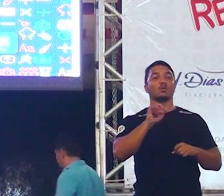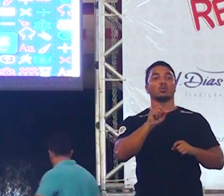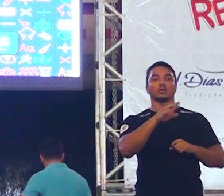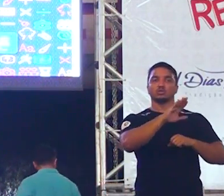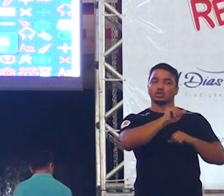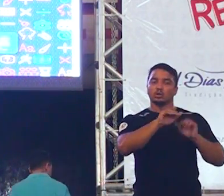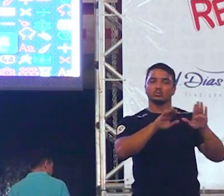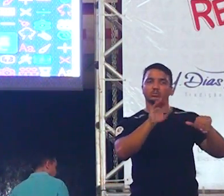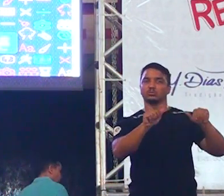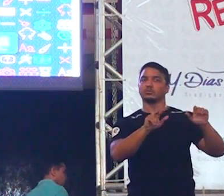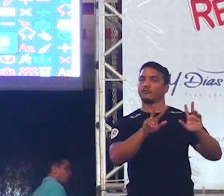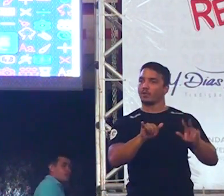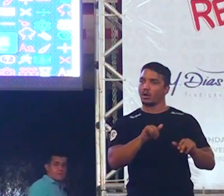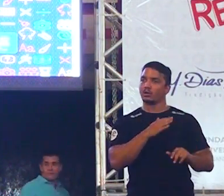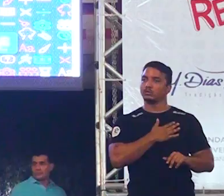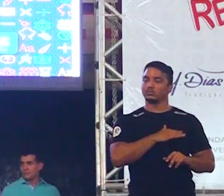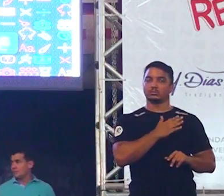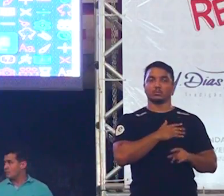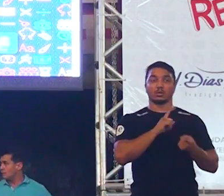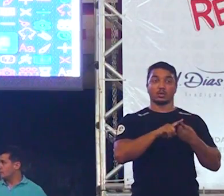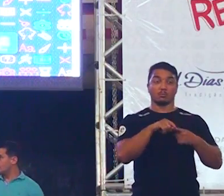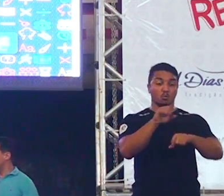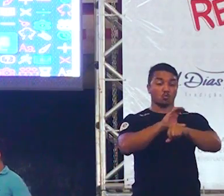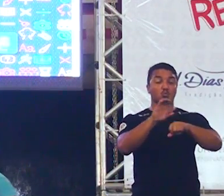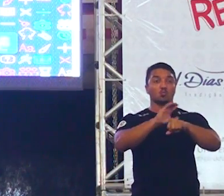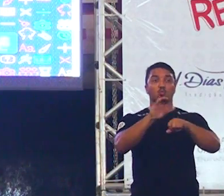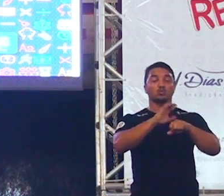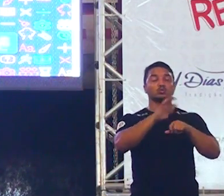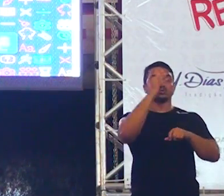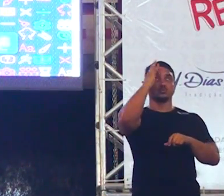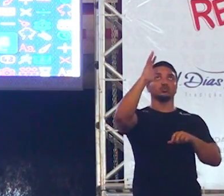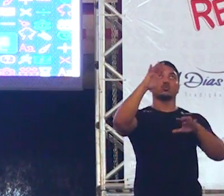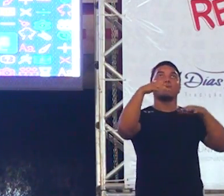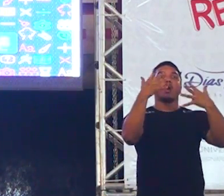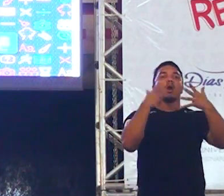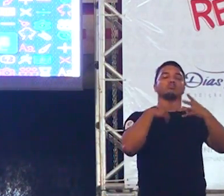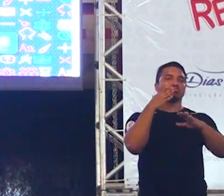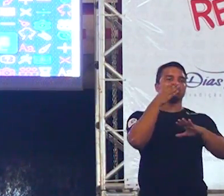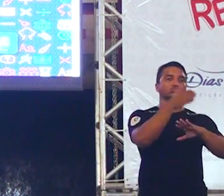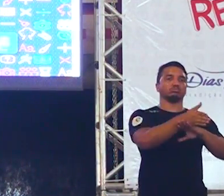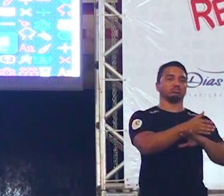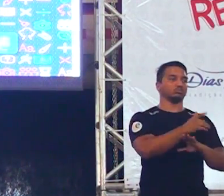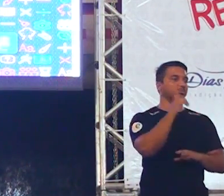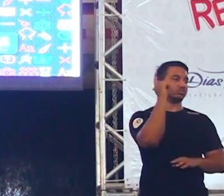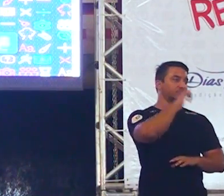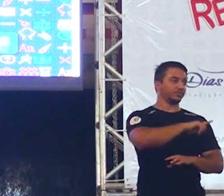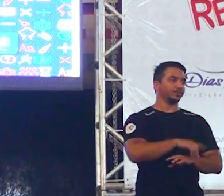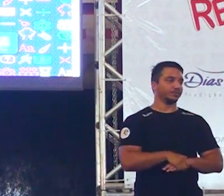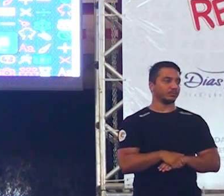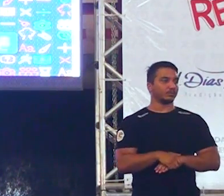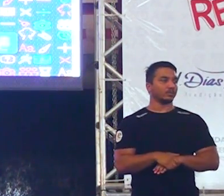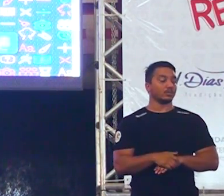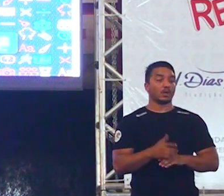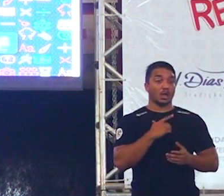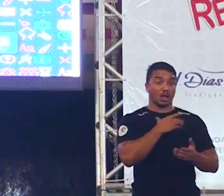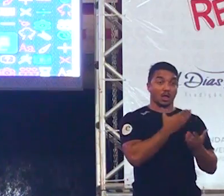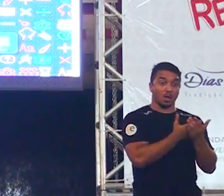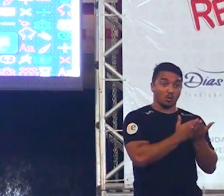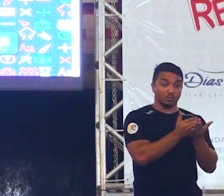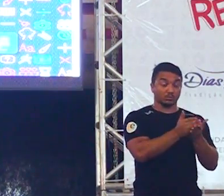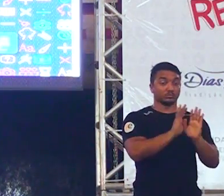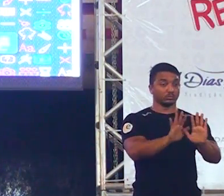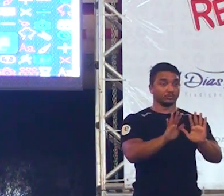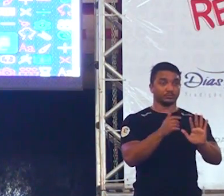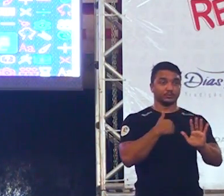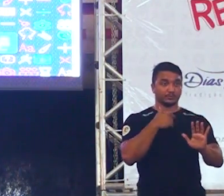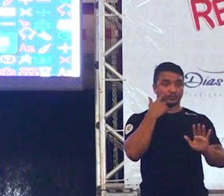e que possam entrar no curso que vocês desejam. Antes de começar a aula, acho